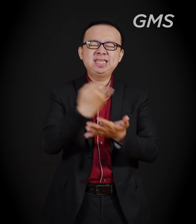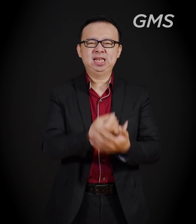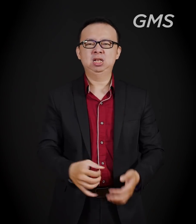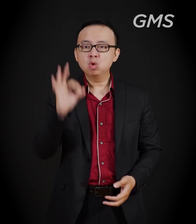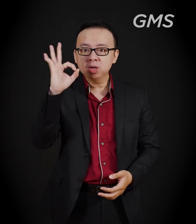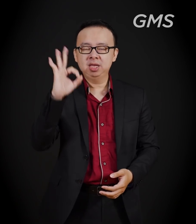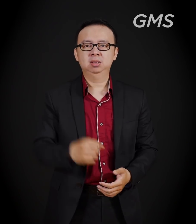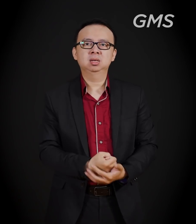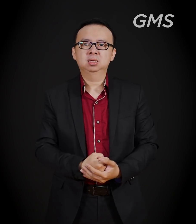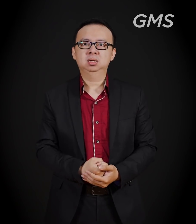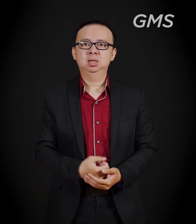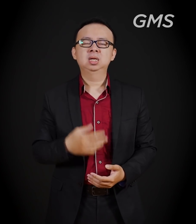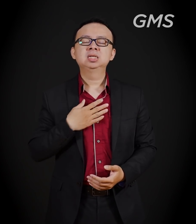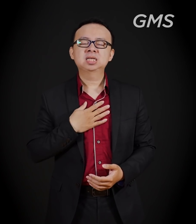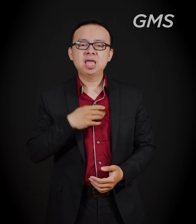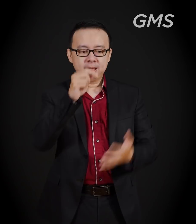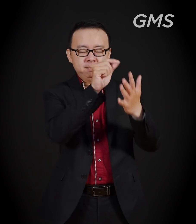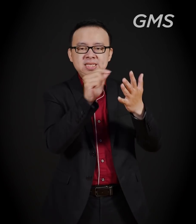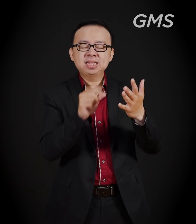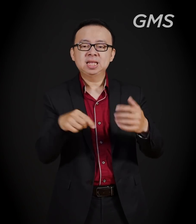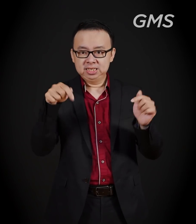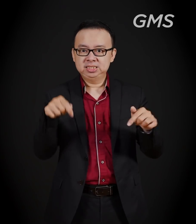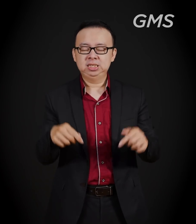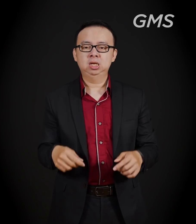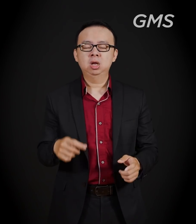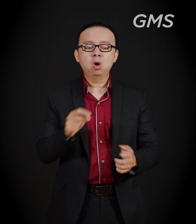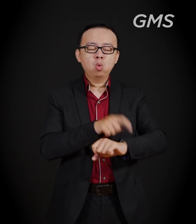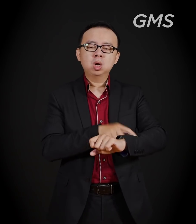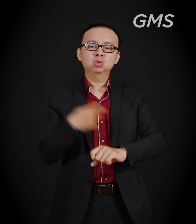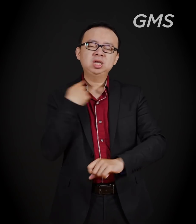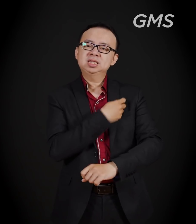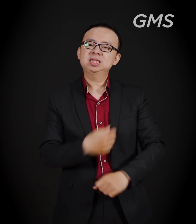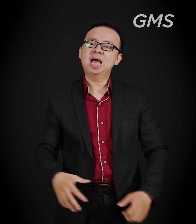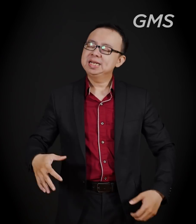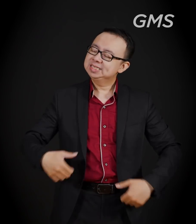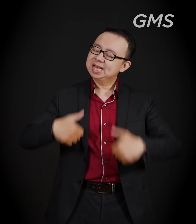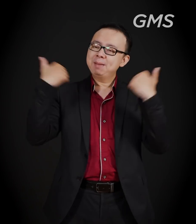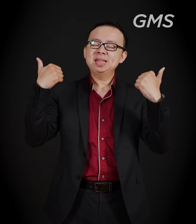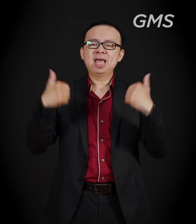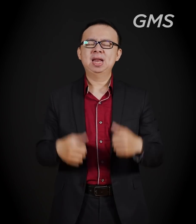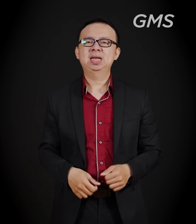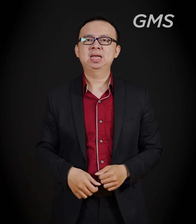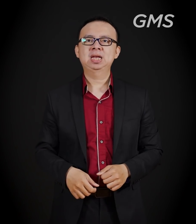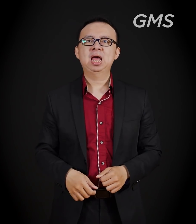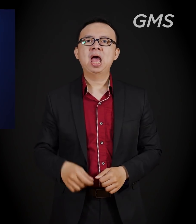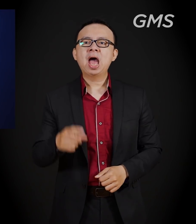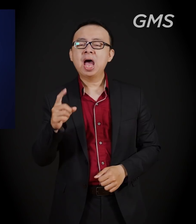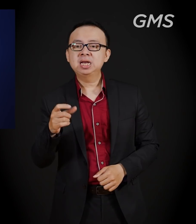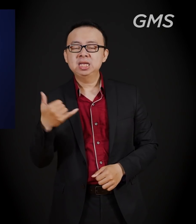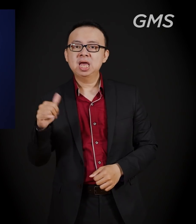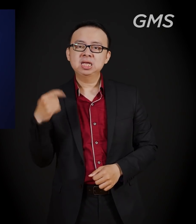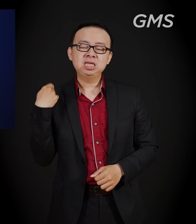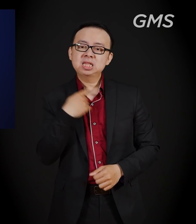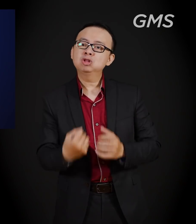Makanya saya catat di sini, ketika kita diselamatkan, hal terutama yang harus tumbuh dalam kehidupan kita bukanlah